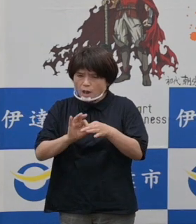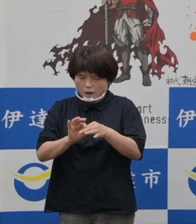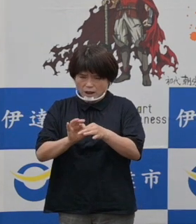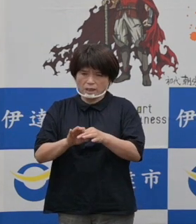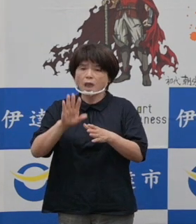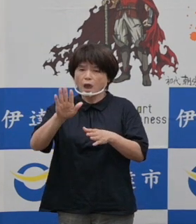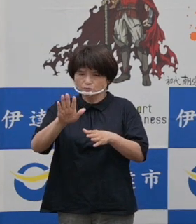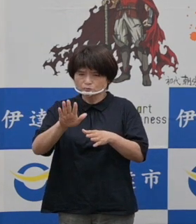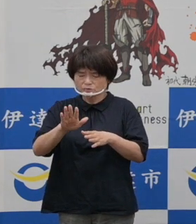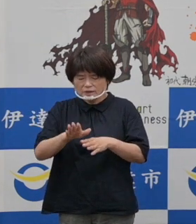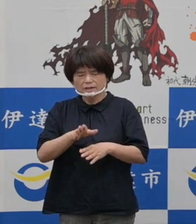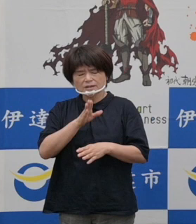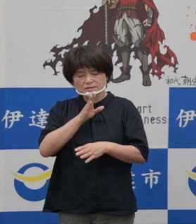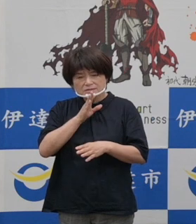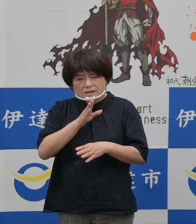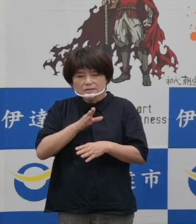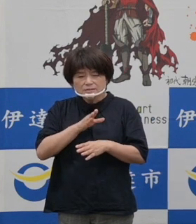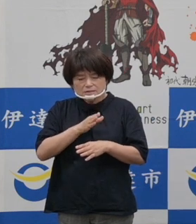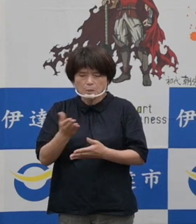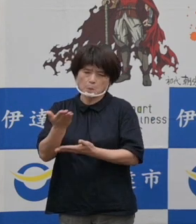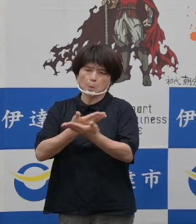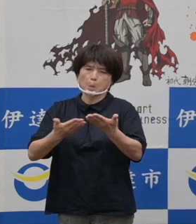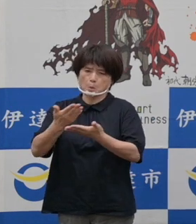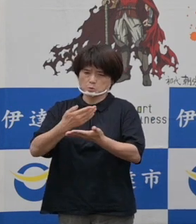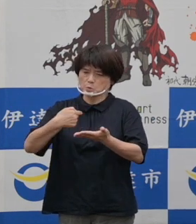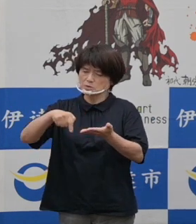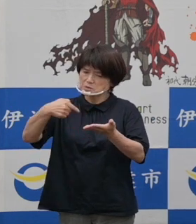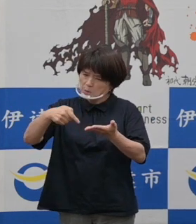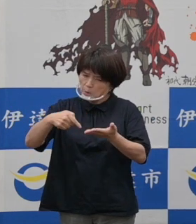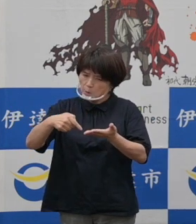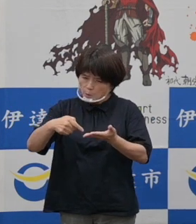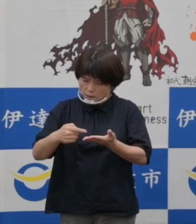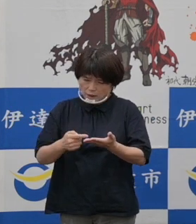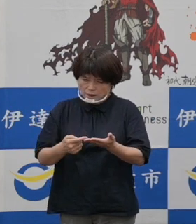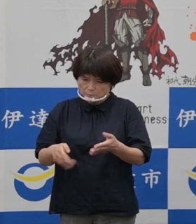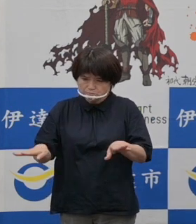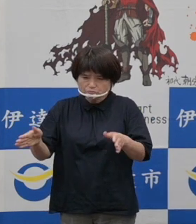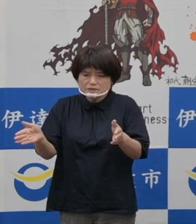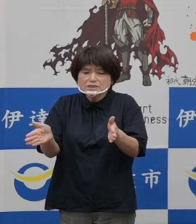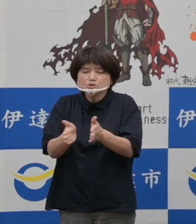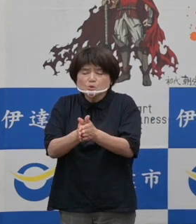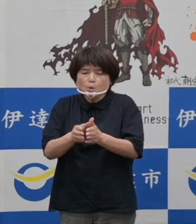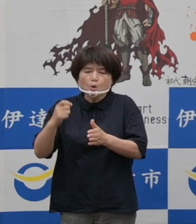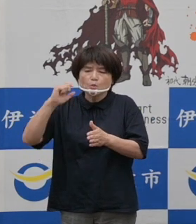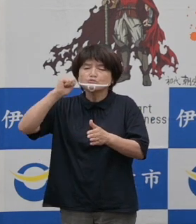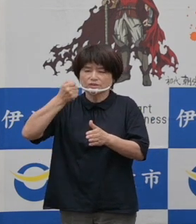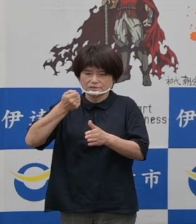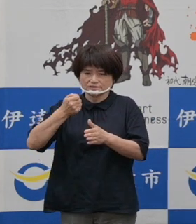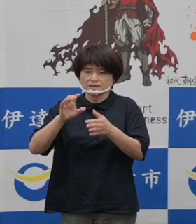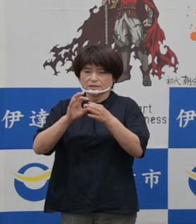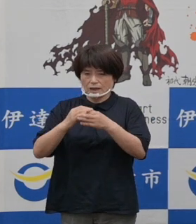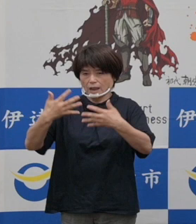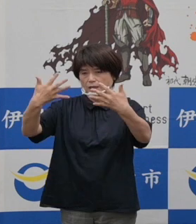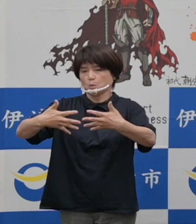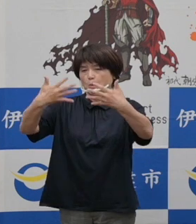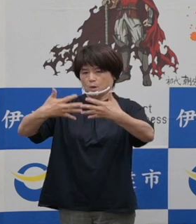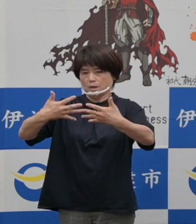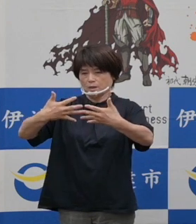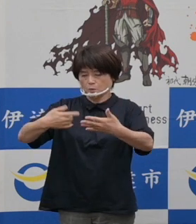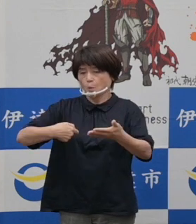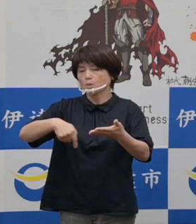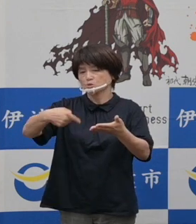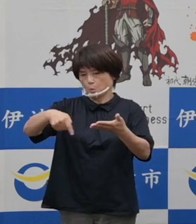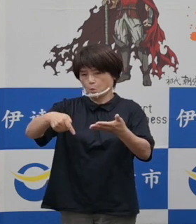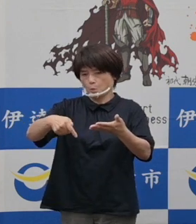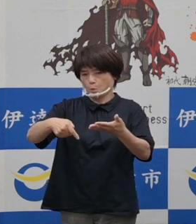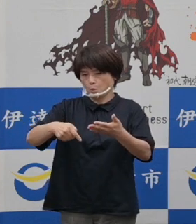に交流事業というのは発表やることができないので、リモートによる合同事業を実施をしていきたいと考え